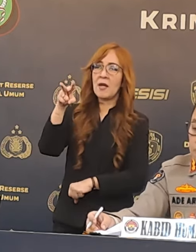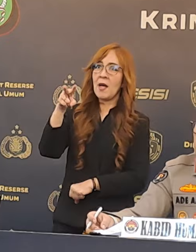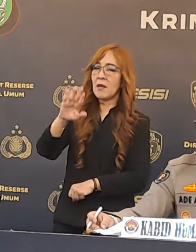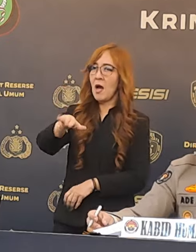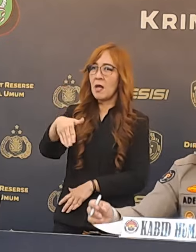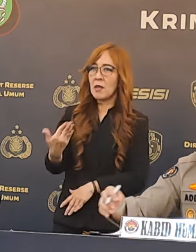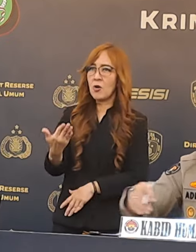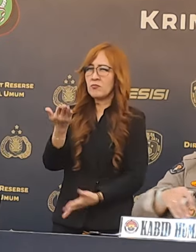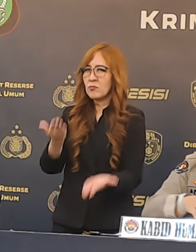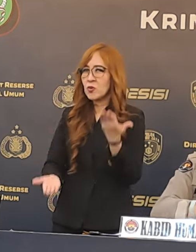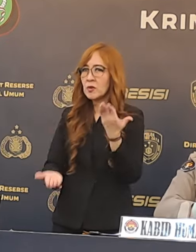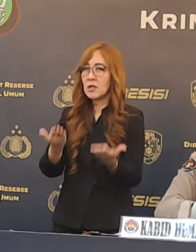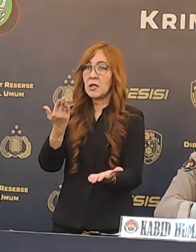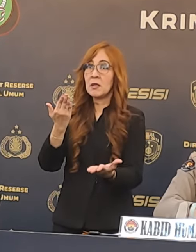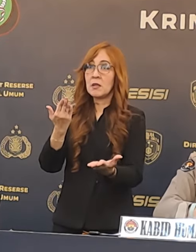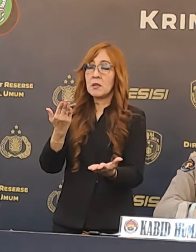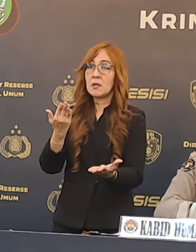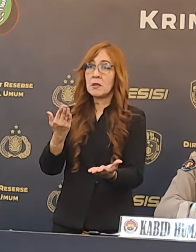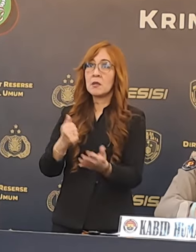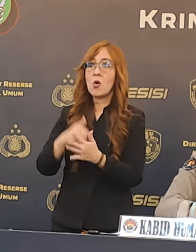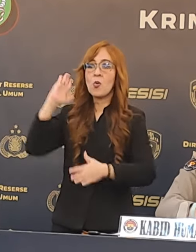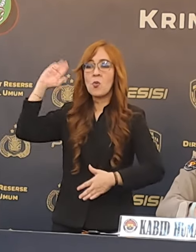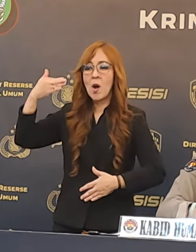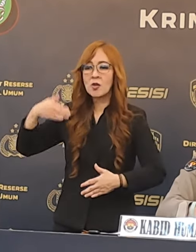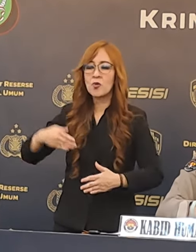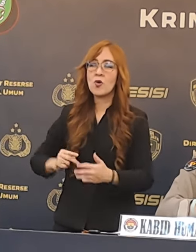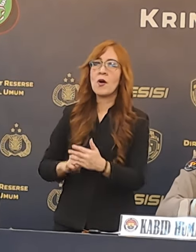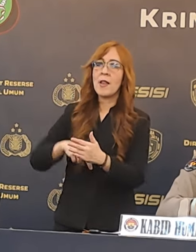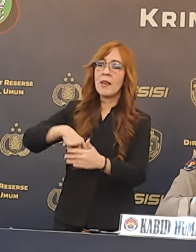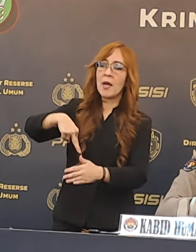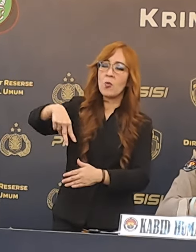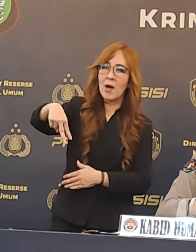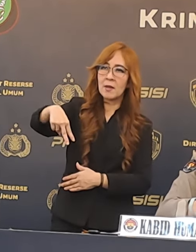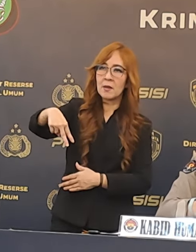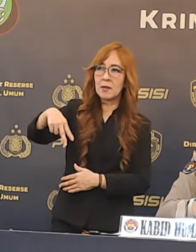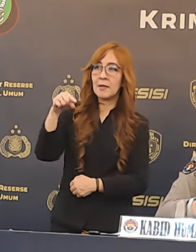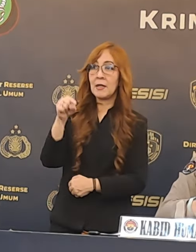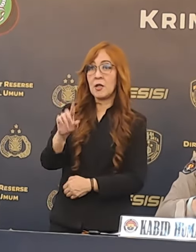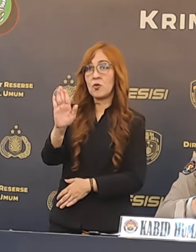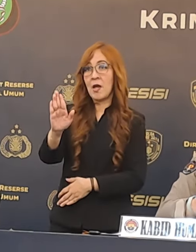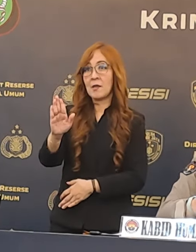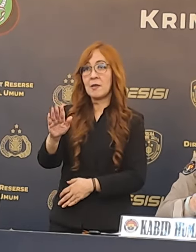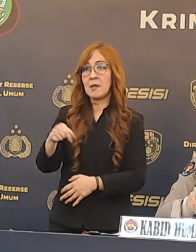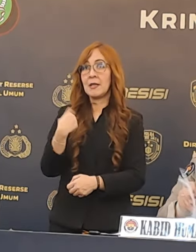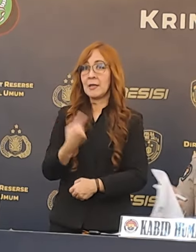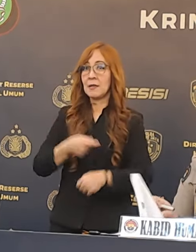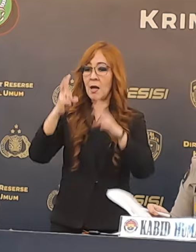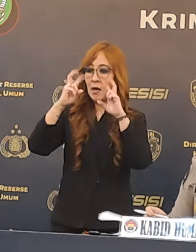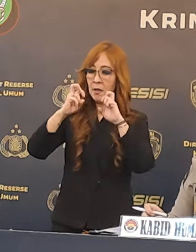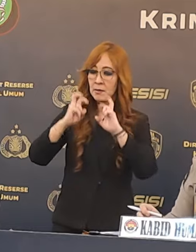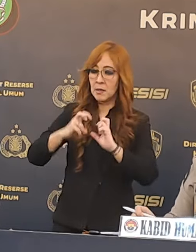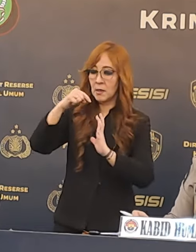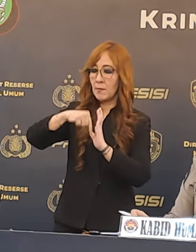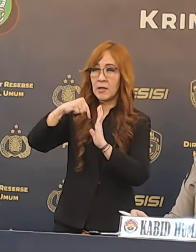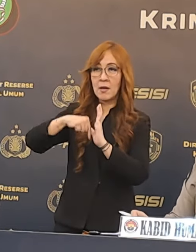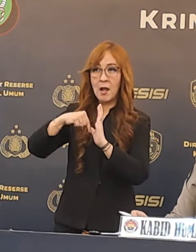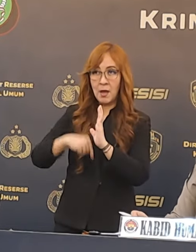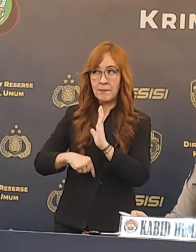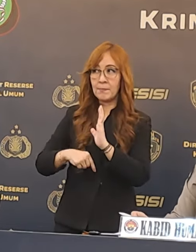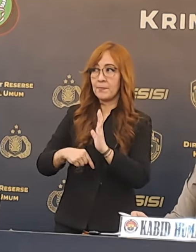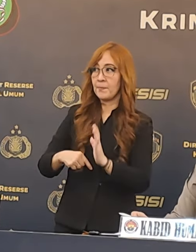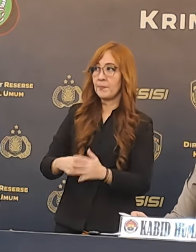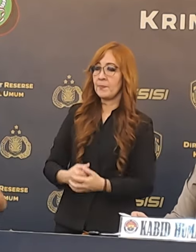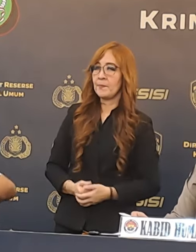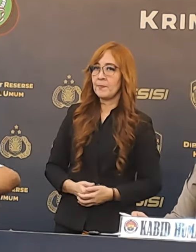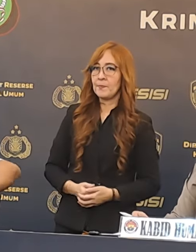atau mungkin pas lewat. Ini mungkin yang akan menjadi bahan untuk pendalaman kita nantinya. Jawab Mas ya.